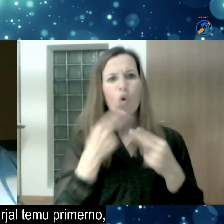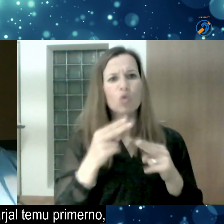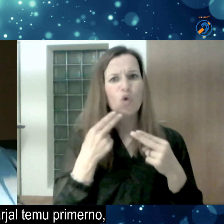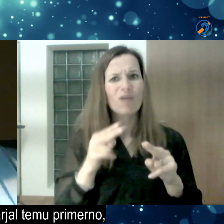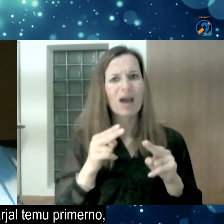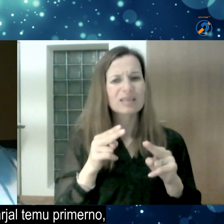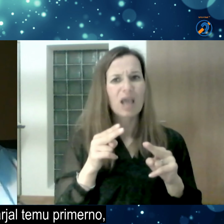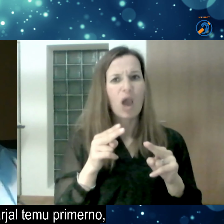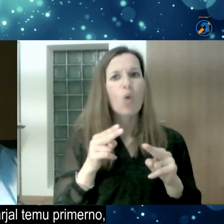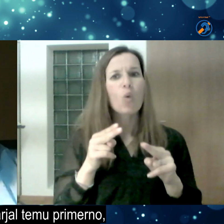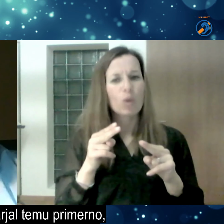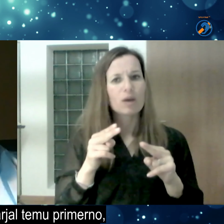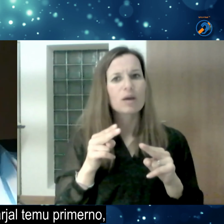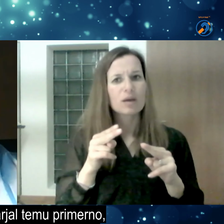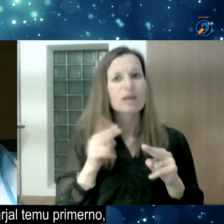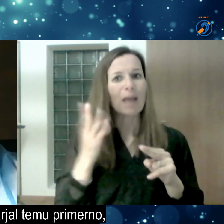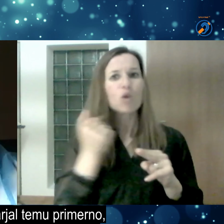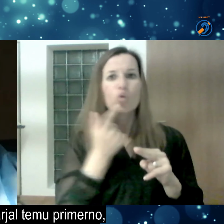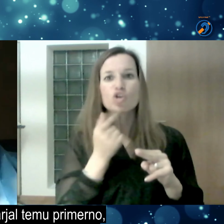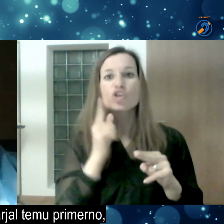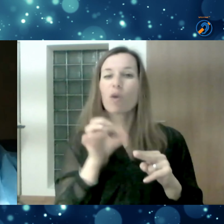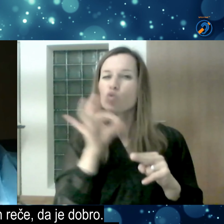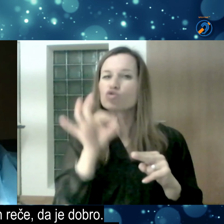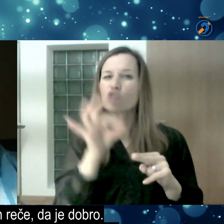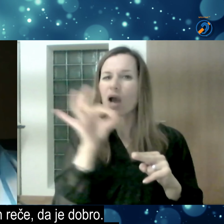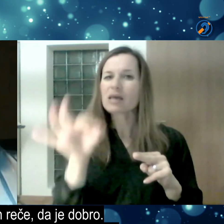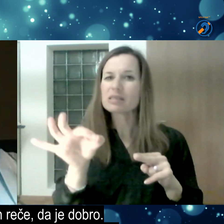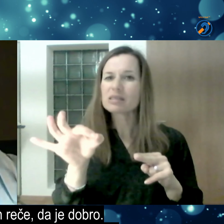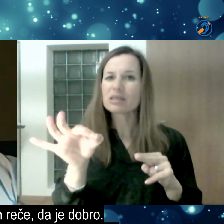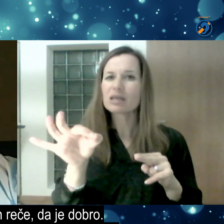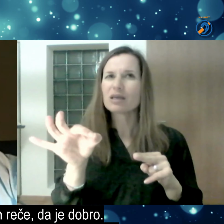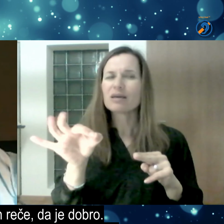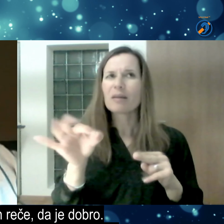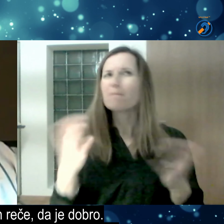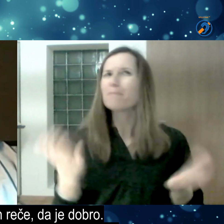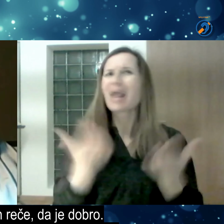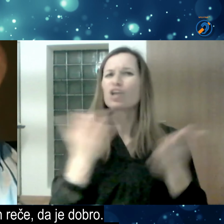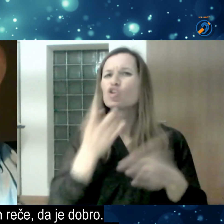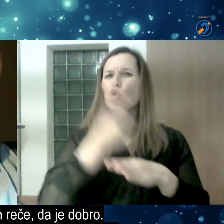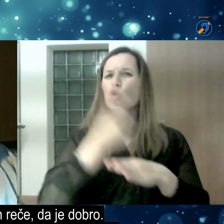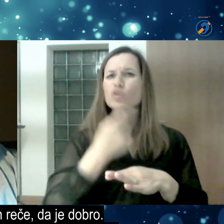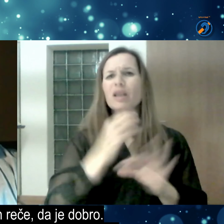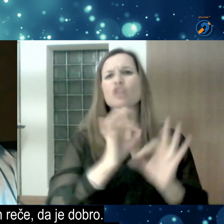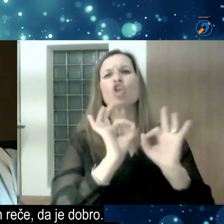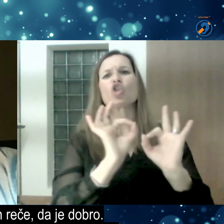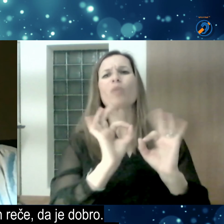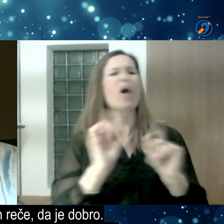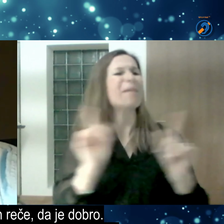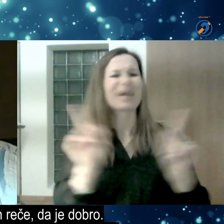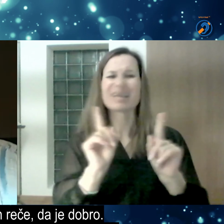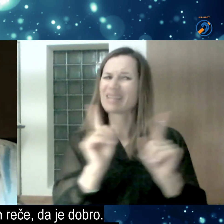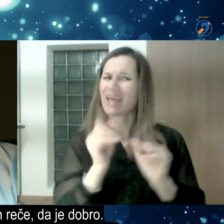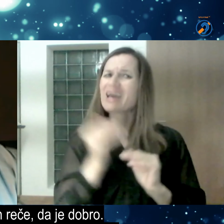temu primerno, samo včasih se človek pri tem prehitro odloči pa reče, dobro, to je potrebno kasneje